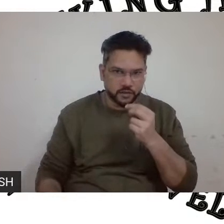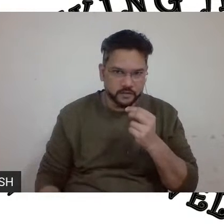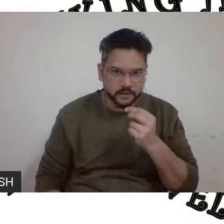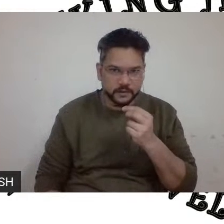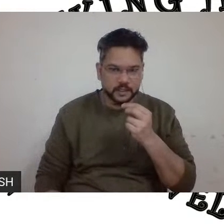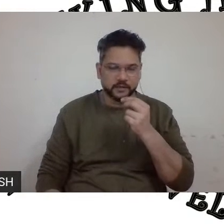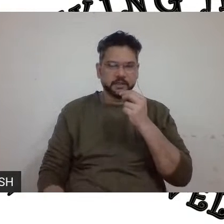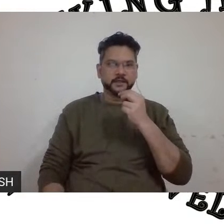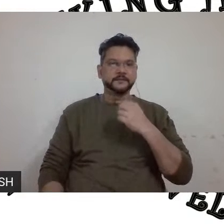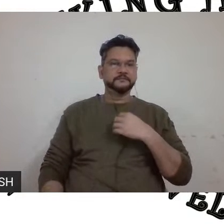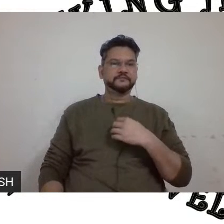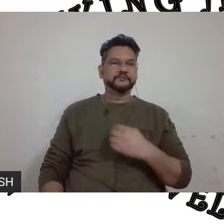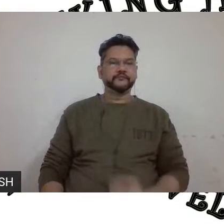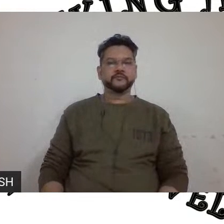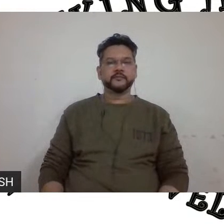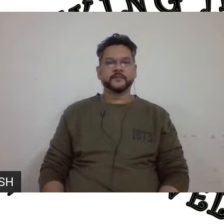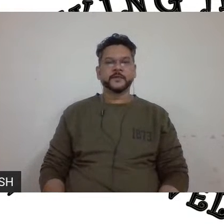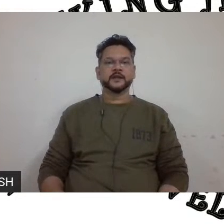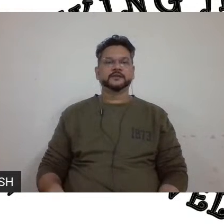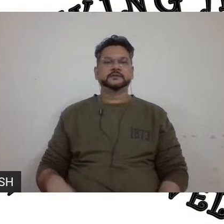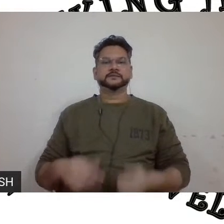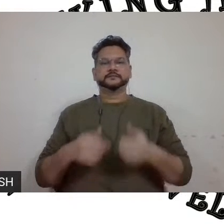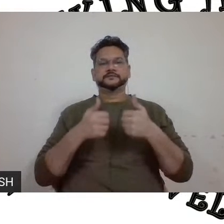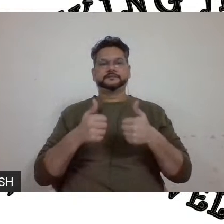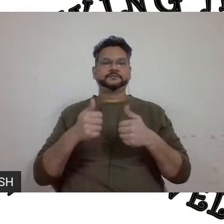Yes, sir, you're audible, loud and clear. थैंक यू।